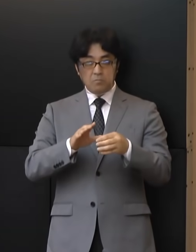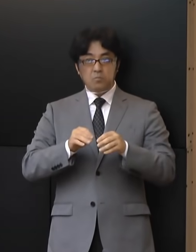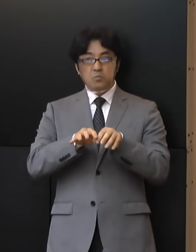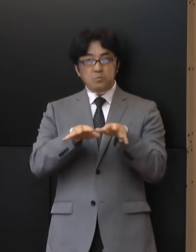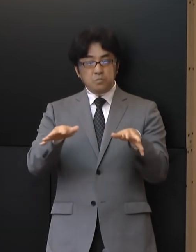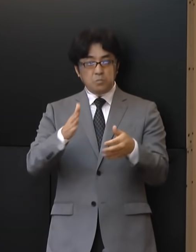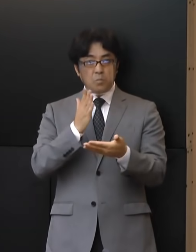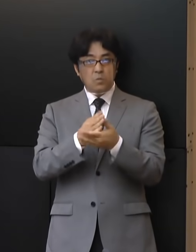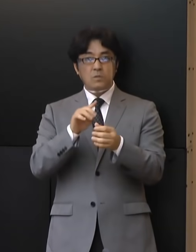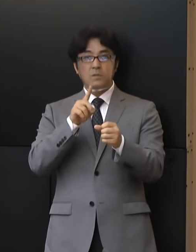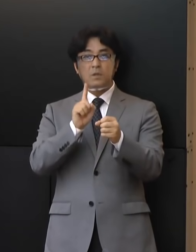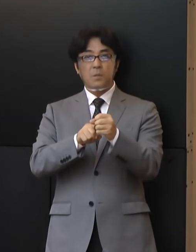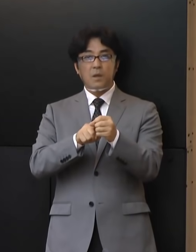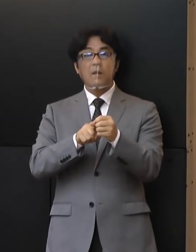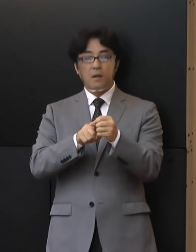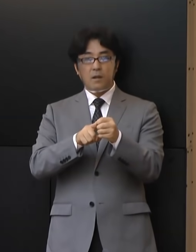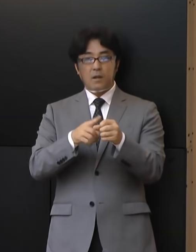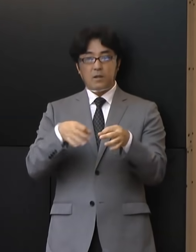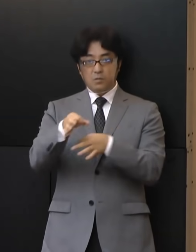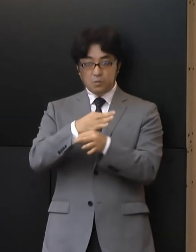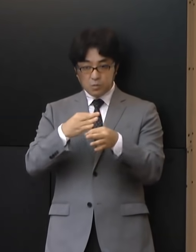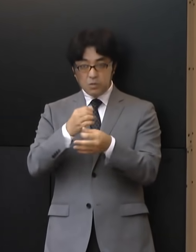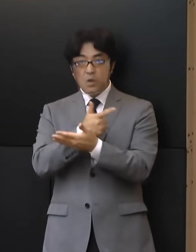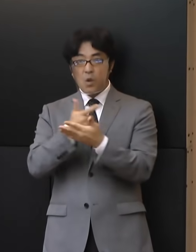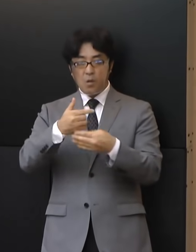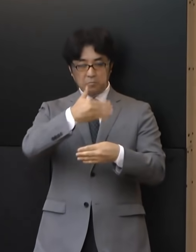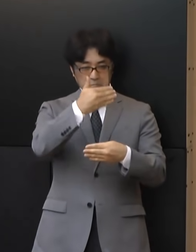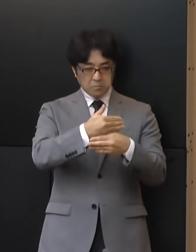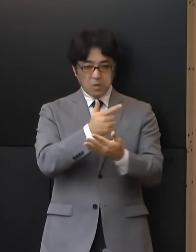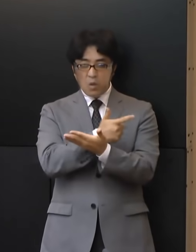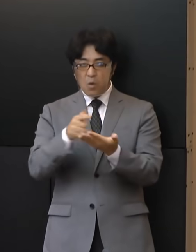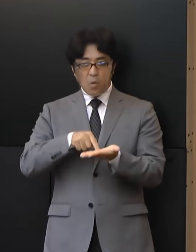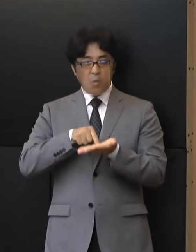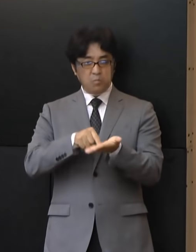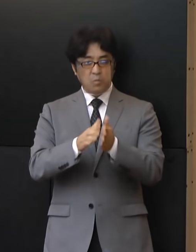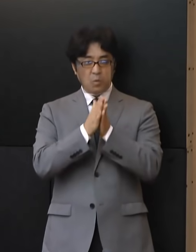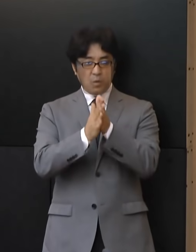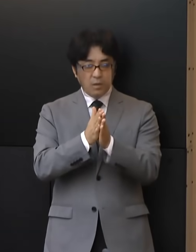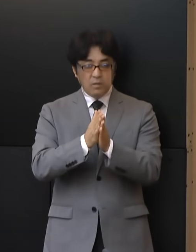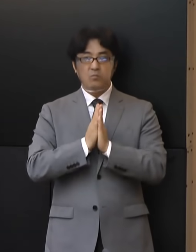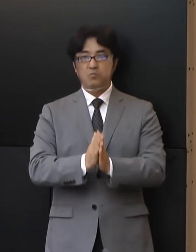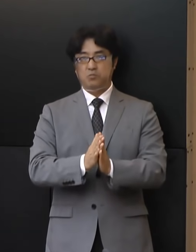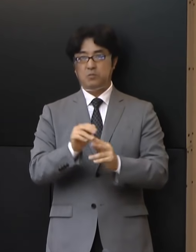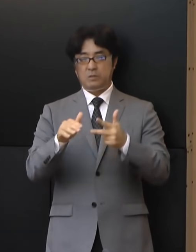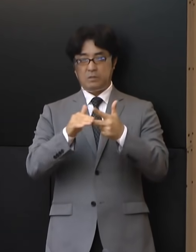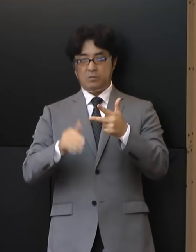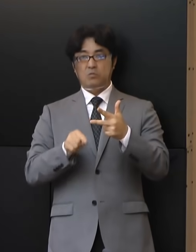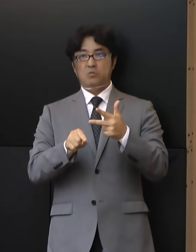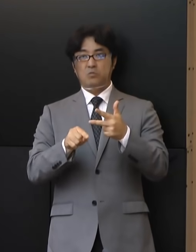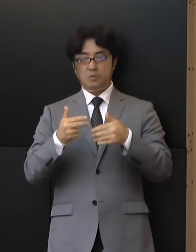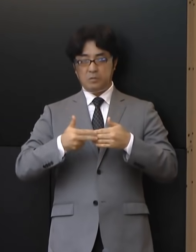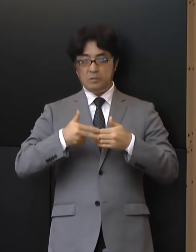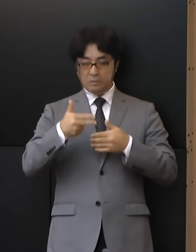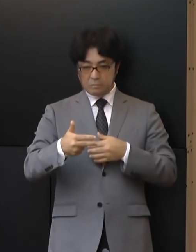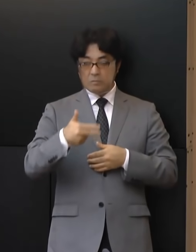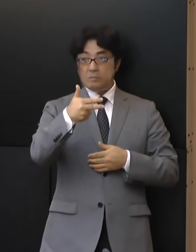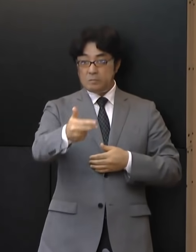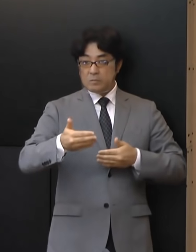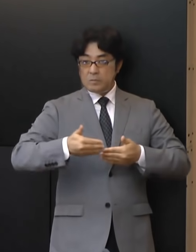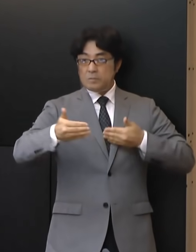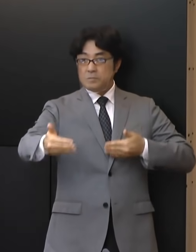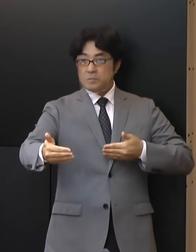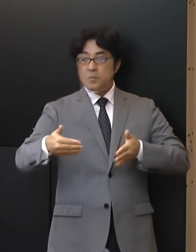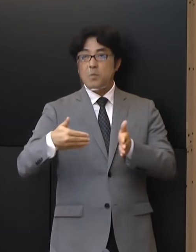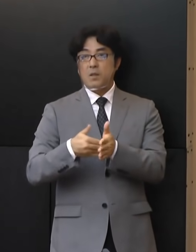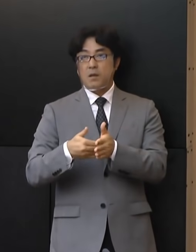や営業時間の短縮などの協力を要請している施設などへの措置は2週間延長し、5